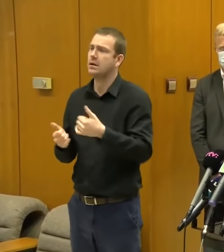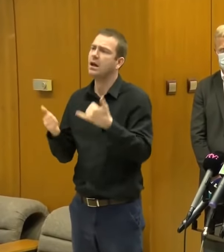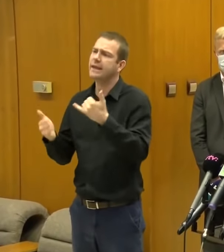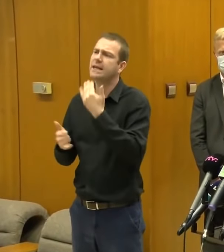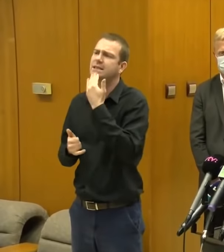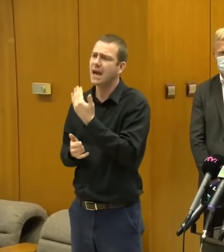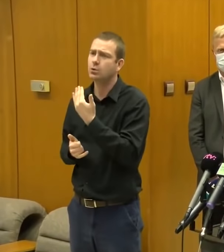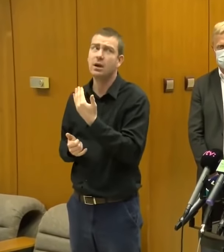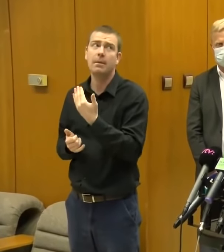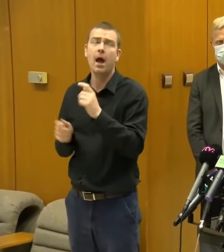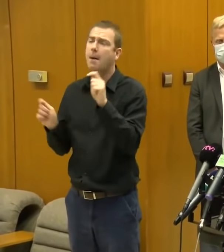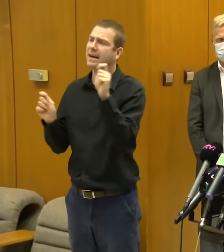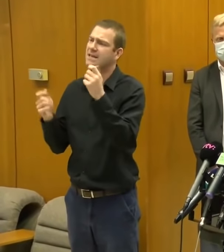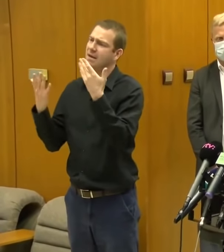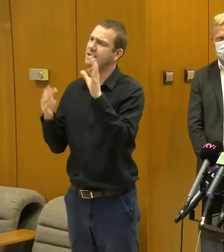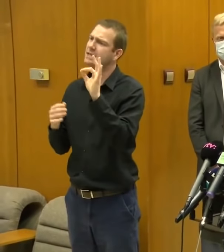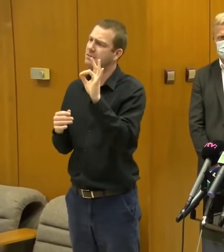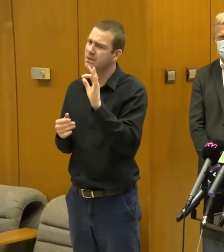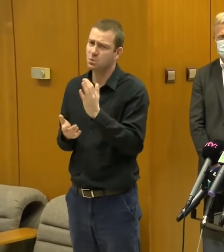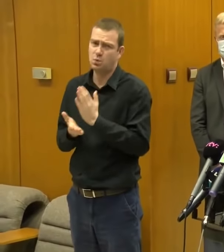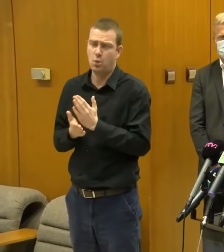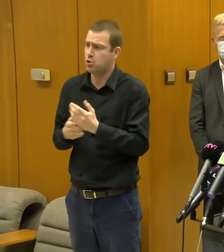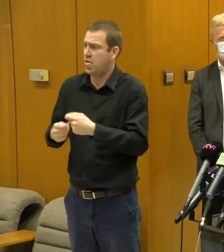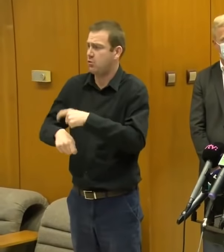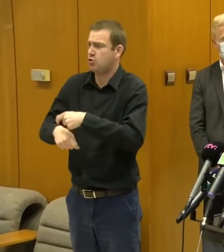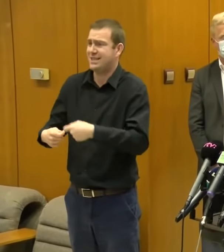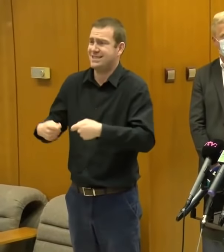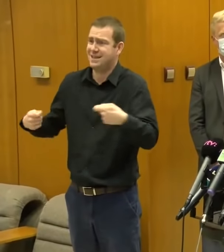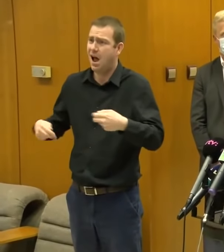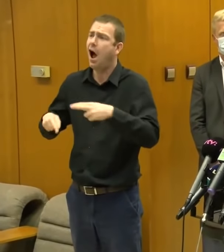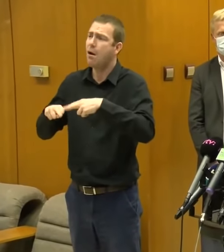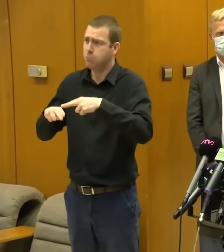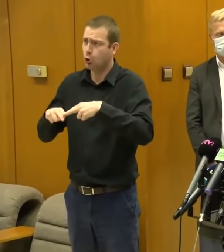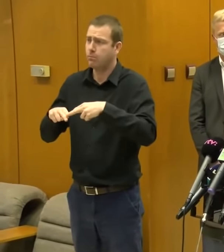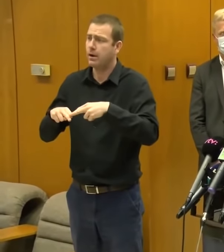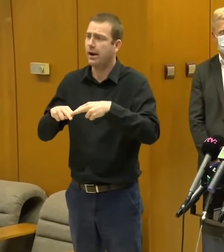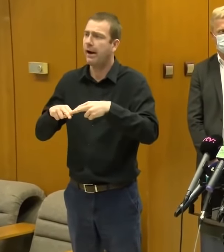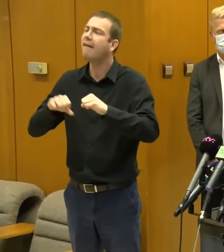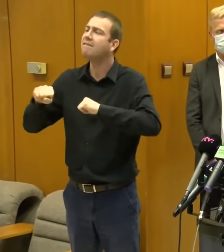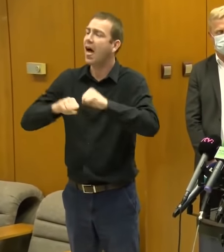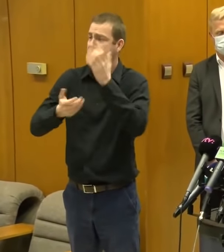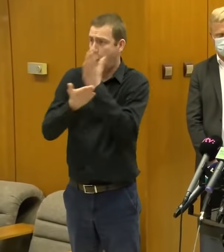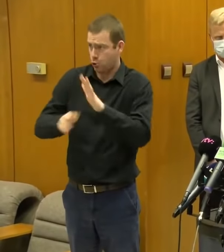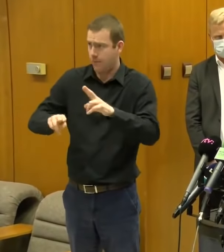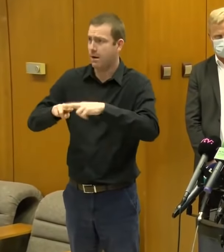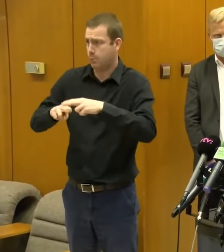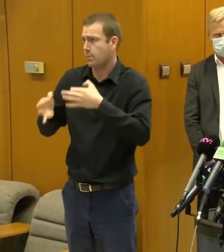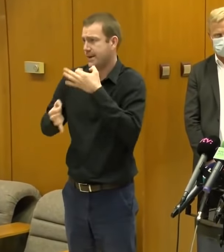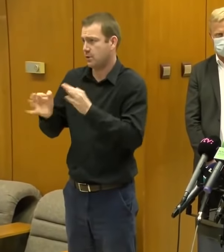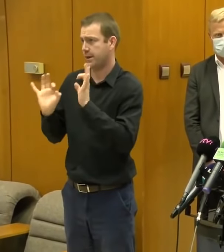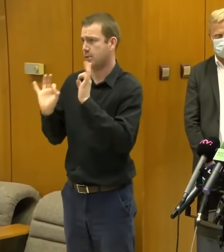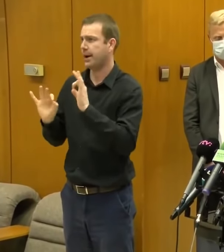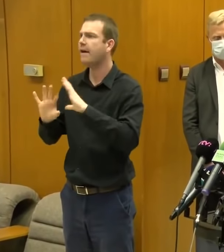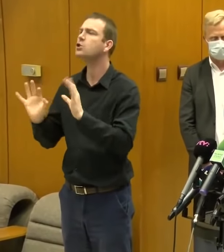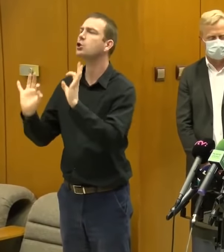takú 10-minútovú prestávku vypýtali, asi sme tu boli trošku dlhšie. Potom následne až po skončení vlády, ak dovolíte. Všetko dobre. Dovidenia.